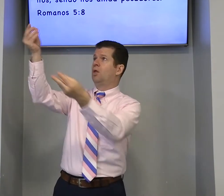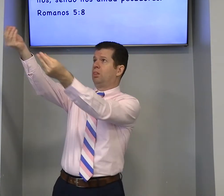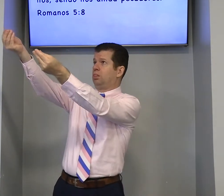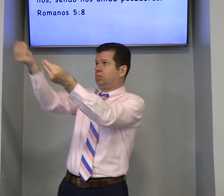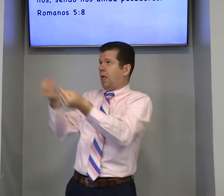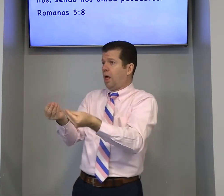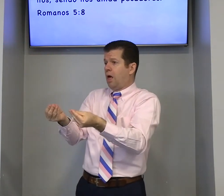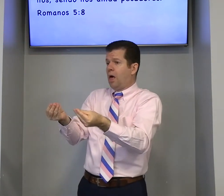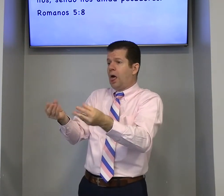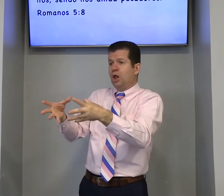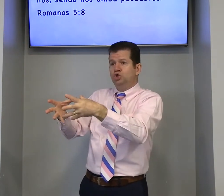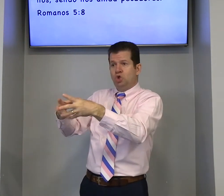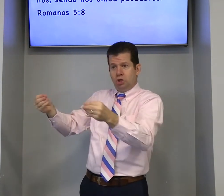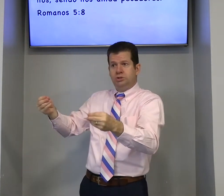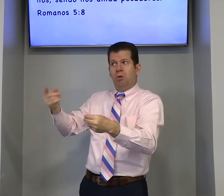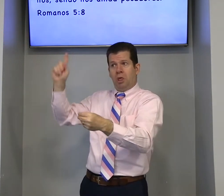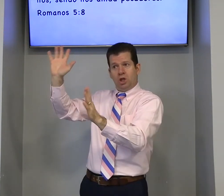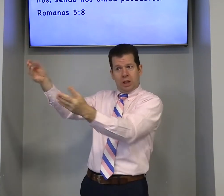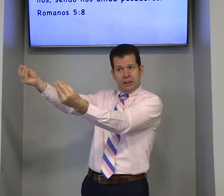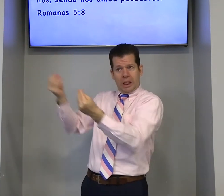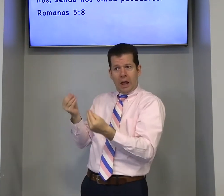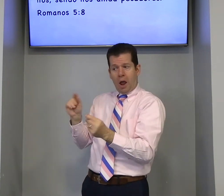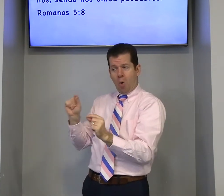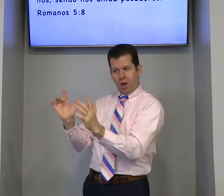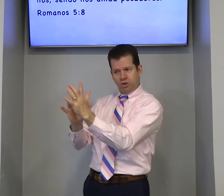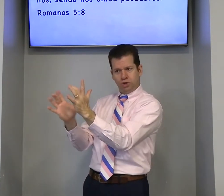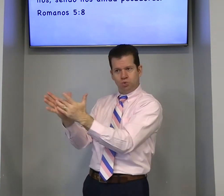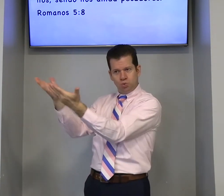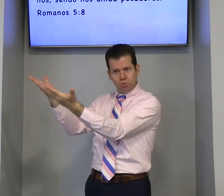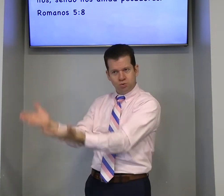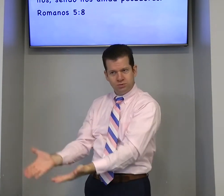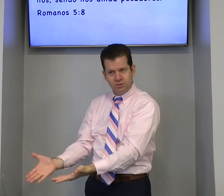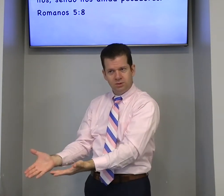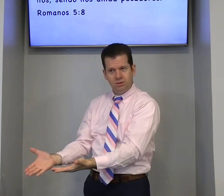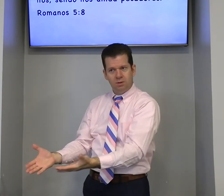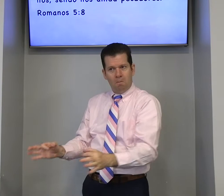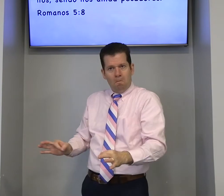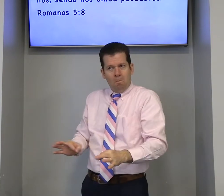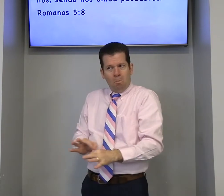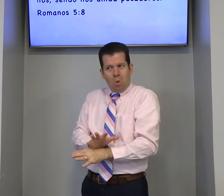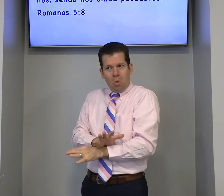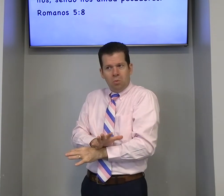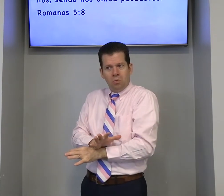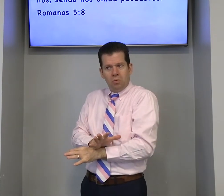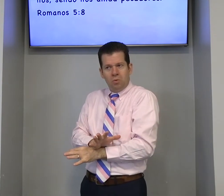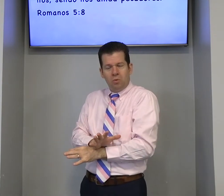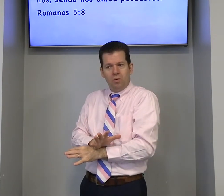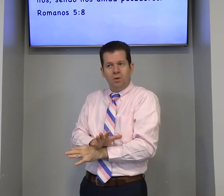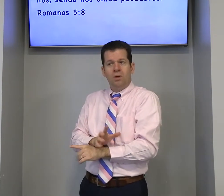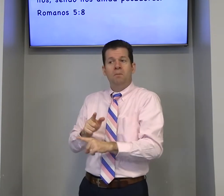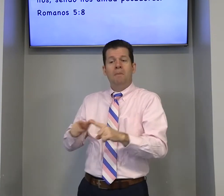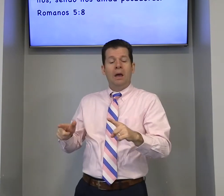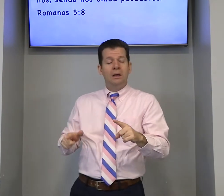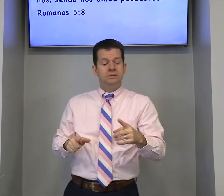é o inferno, mas Deus deu solução. Ele deu Jesus e pronto.